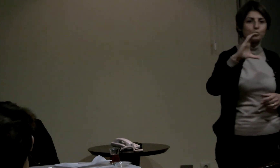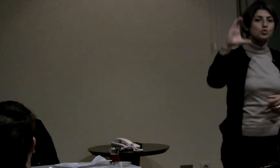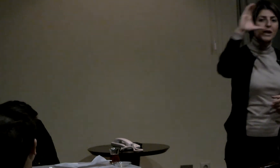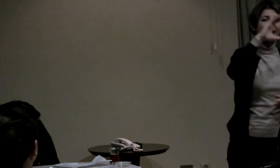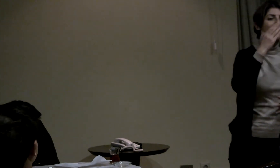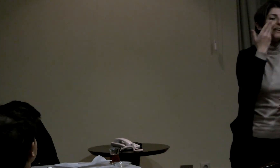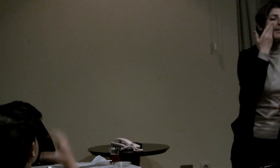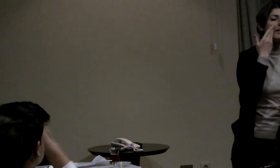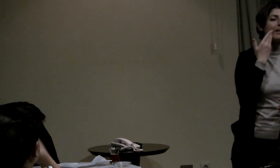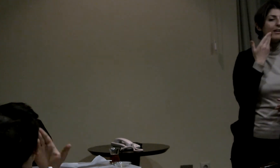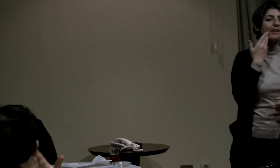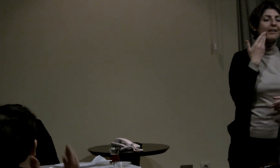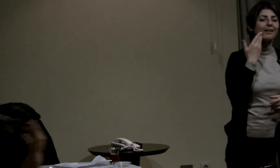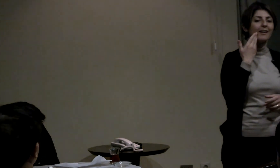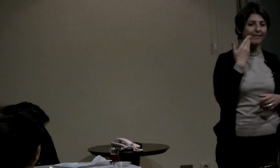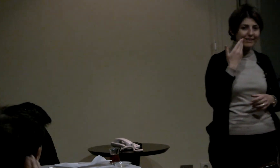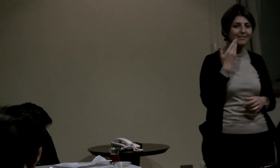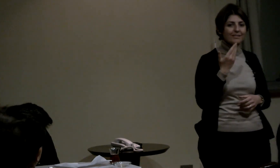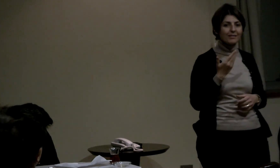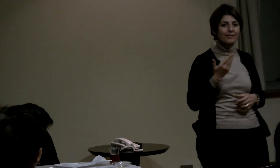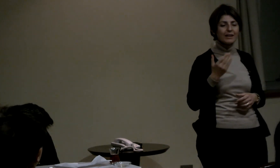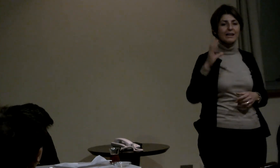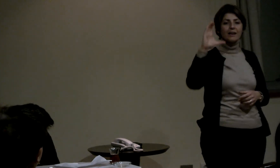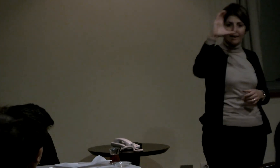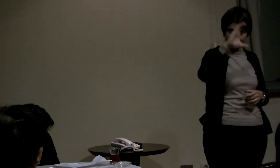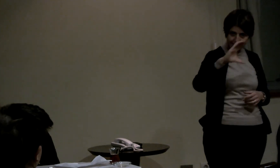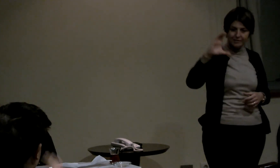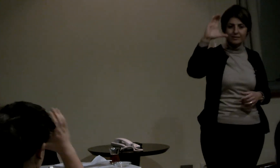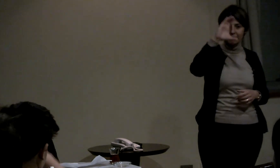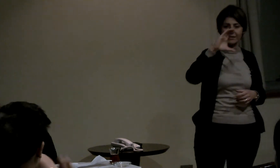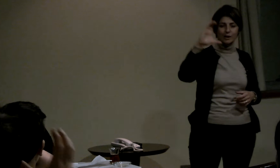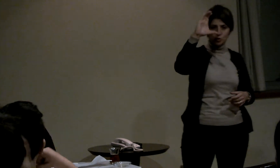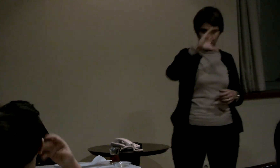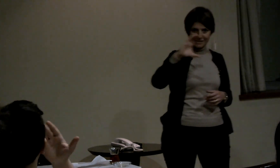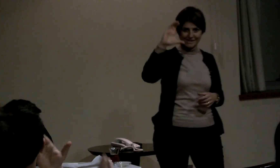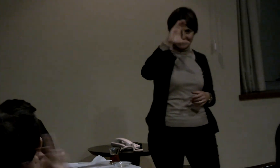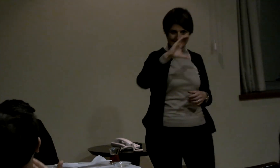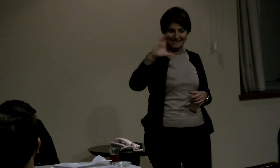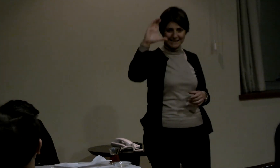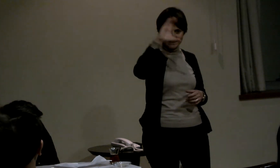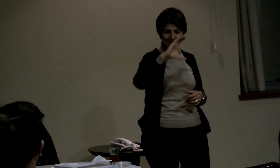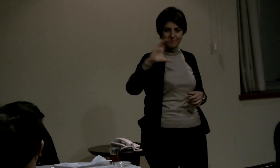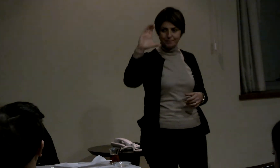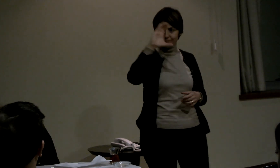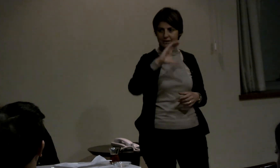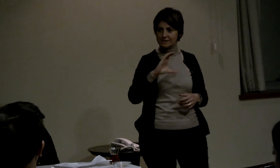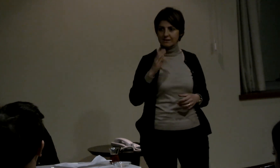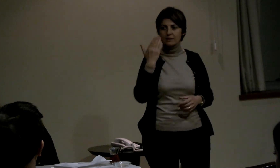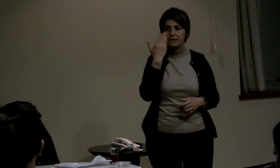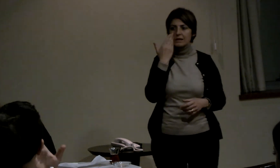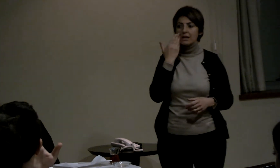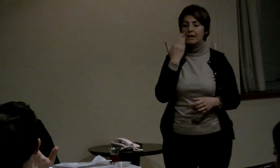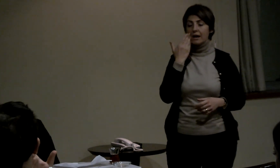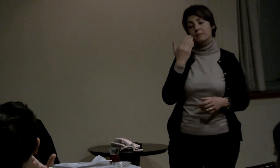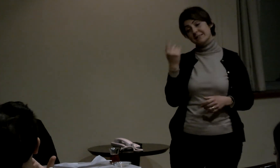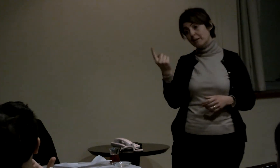Müze. Evet. Bu ismi bileşik mi? Evet. Turist, gezi. Nasıl? Seyretmiş. Ama tek